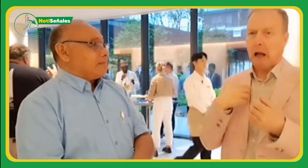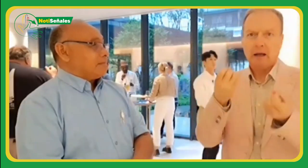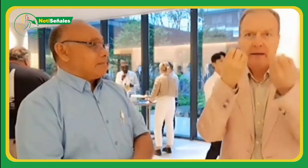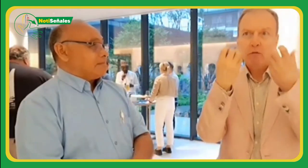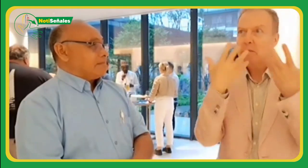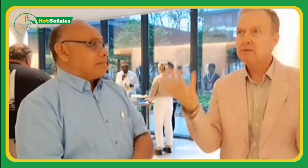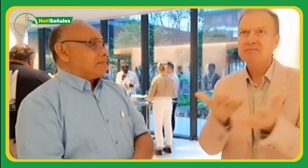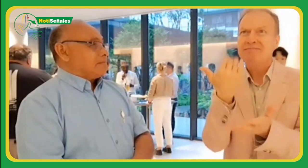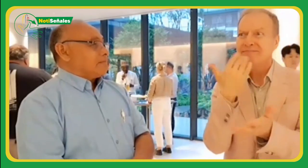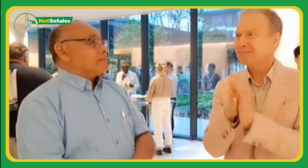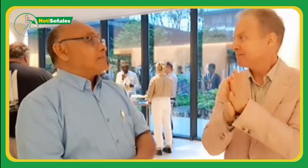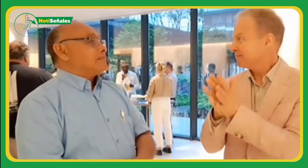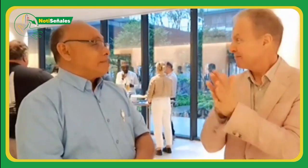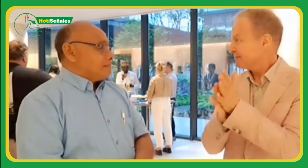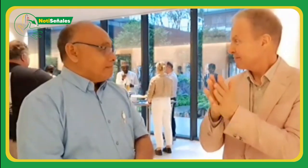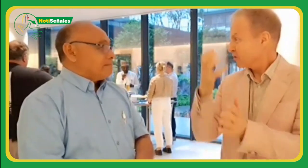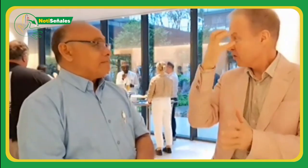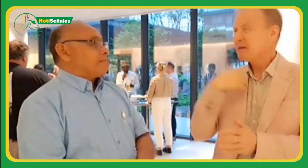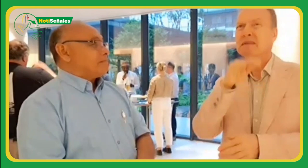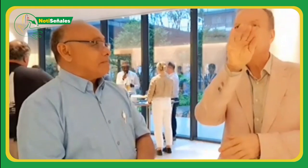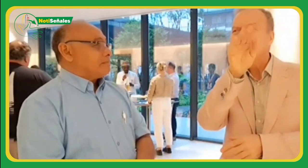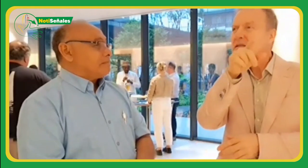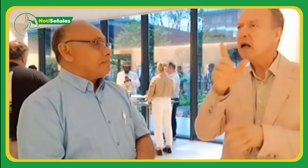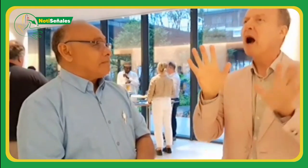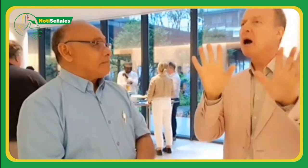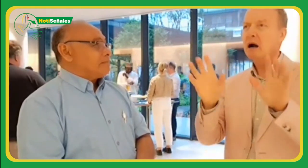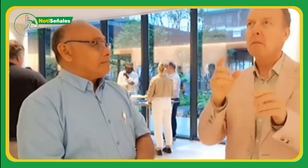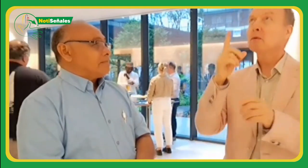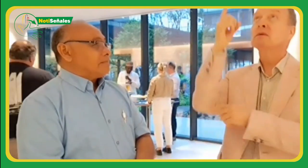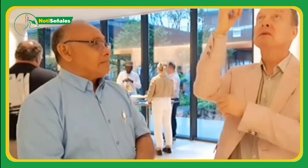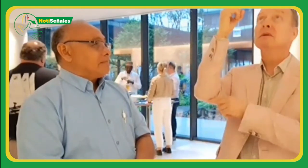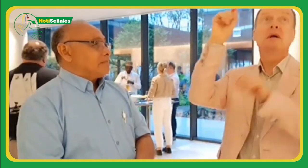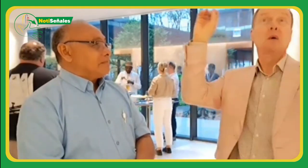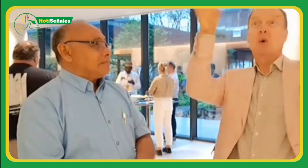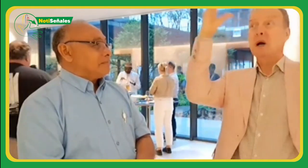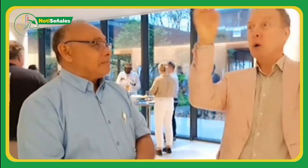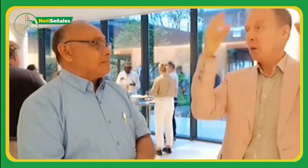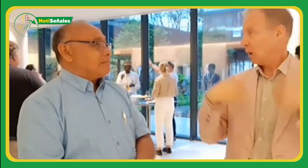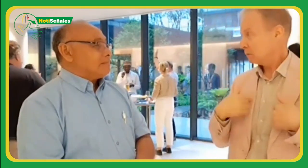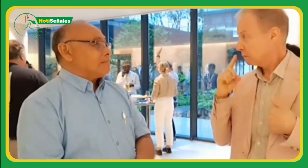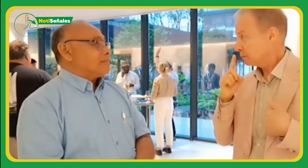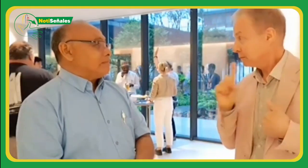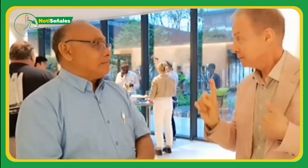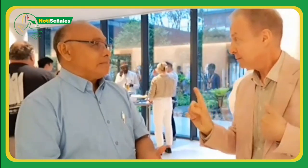información en lengua de señas sobre esta guerra e hicimos la solicitud al gobierno pues ante disparos o alarmas Sonoras nosotros